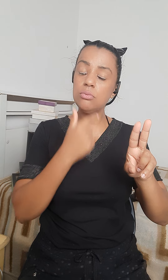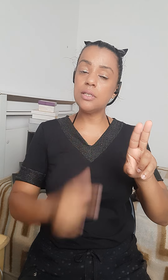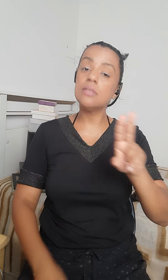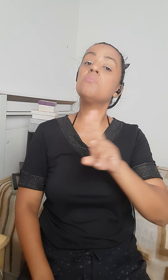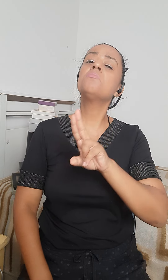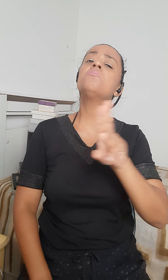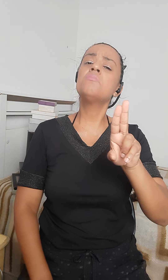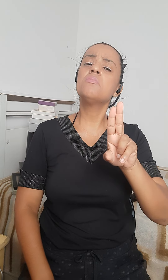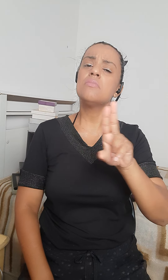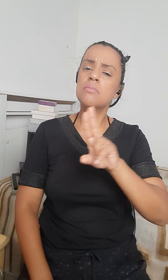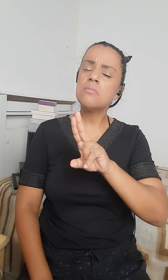pergunta,